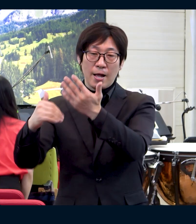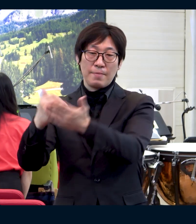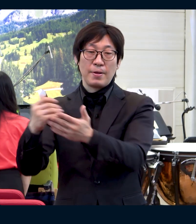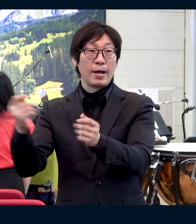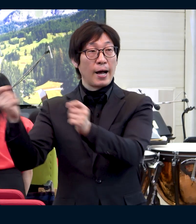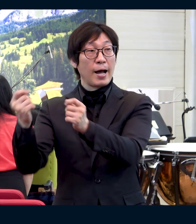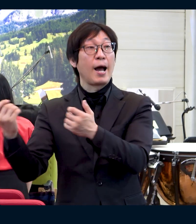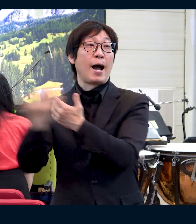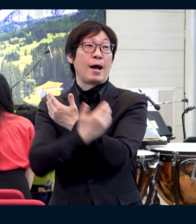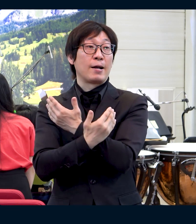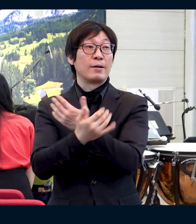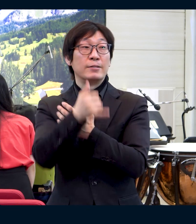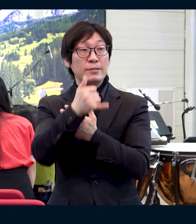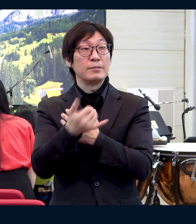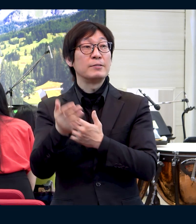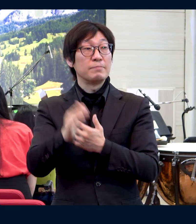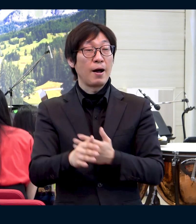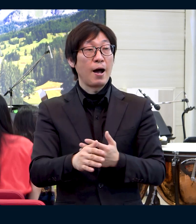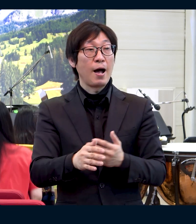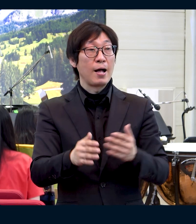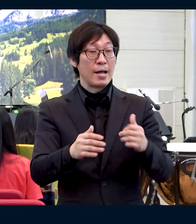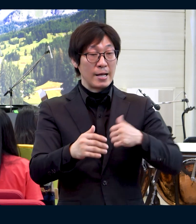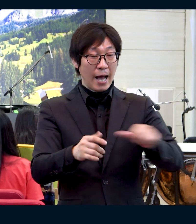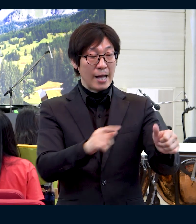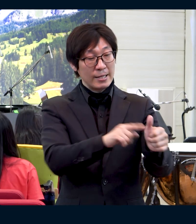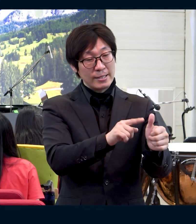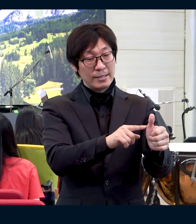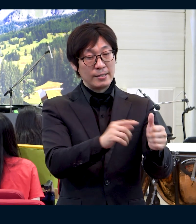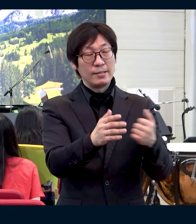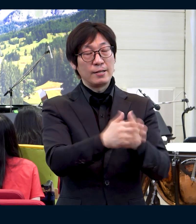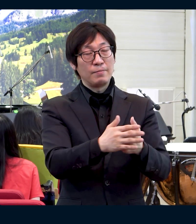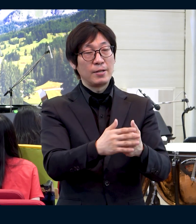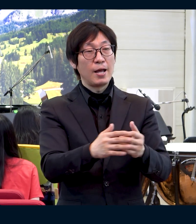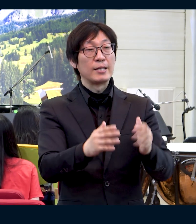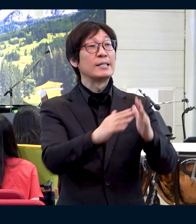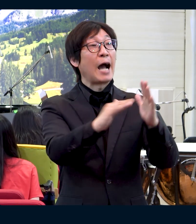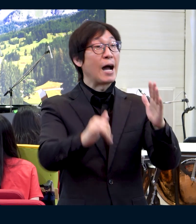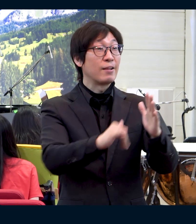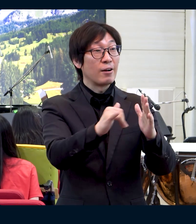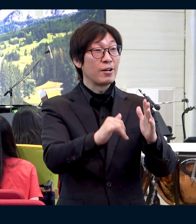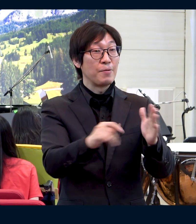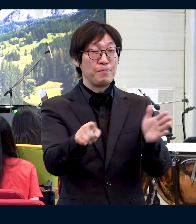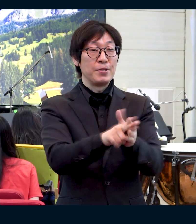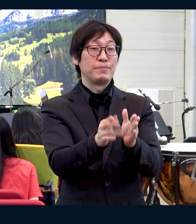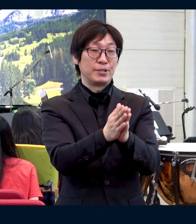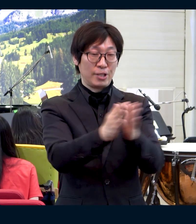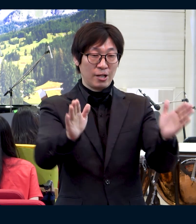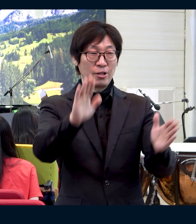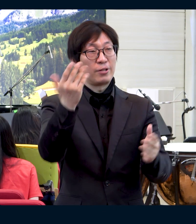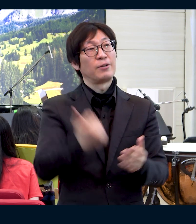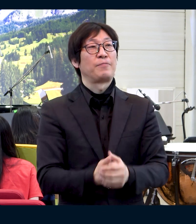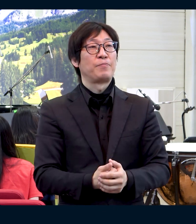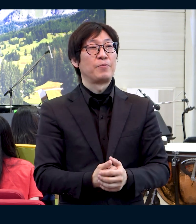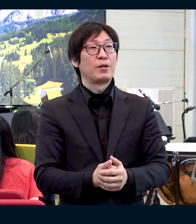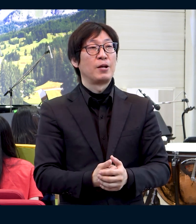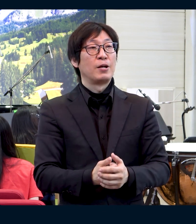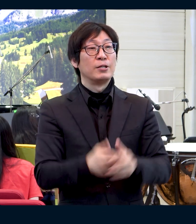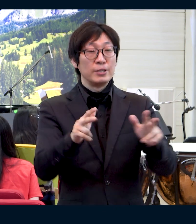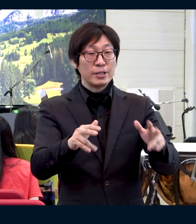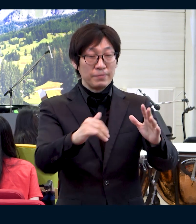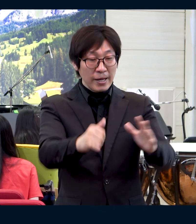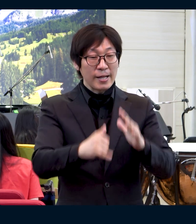품에 안겨있지만 아들로 인해 그 가정은 신앙이 시작되었습니다. 이제 그 아들은 없지만 그 아들로 인해